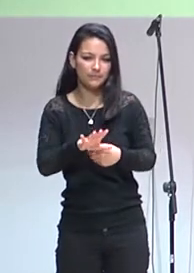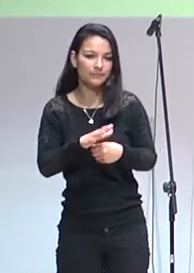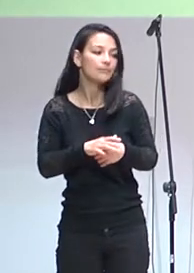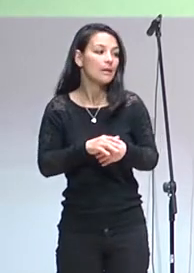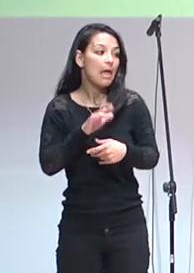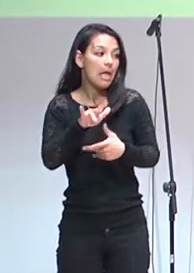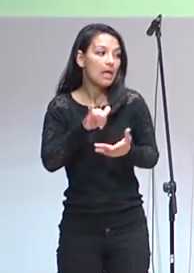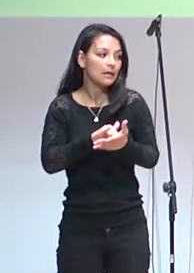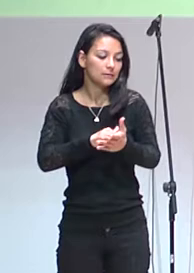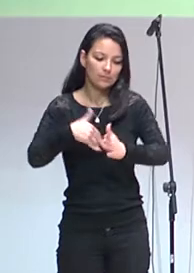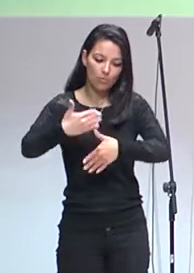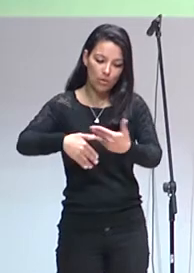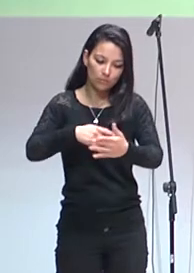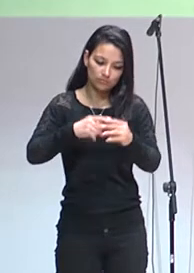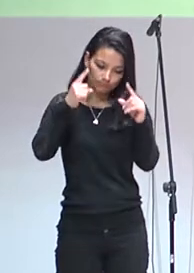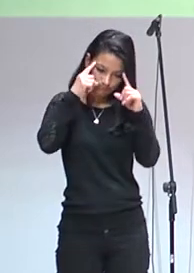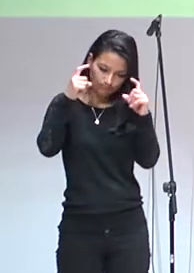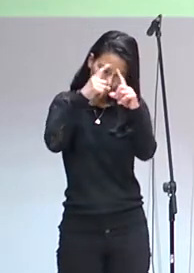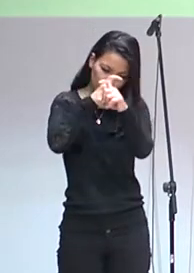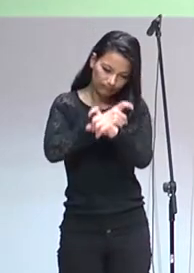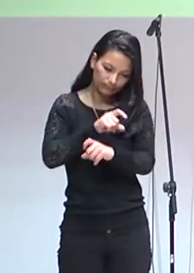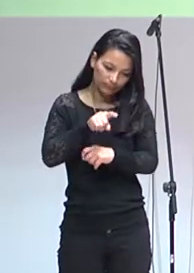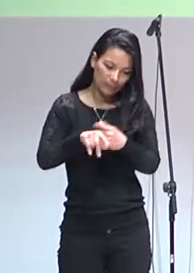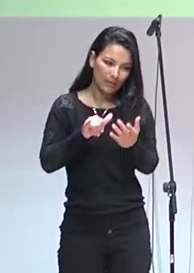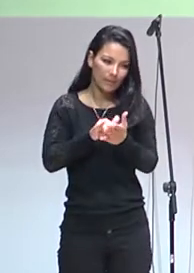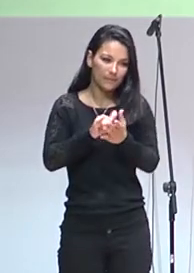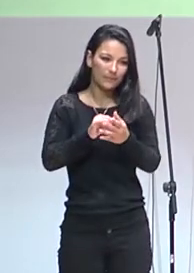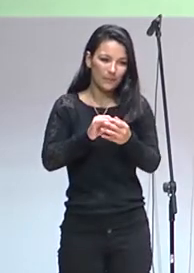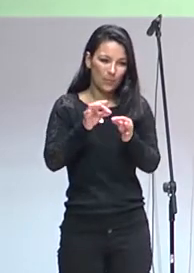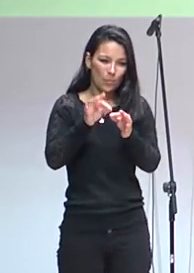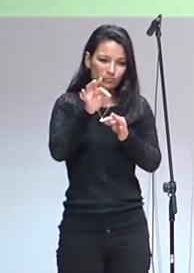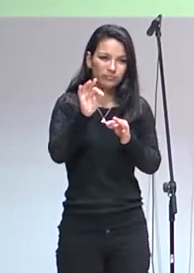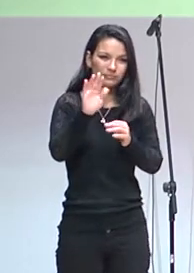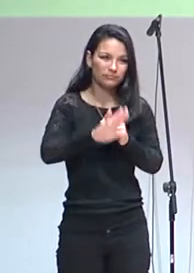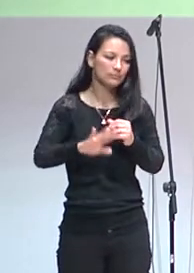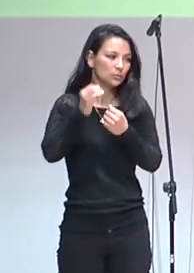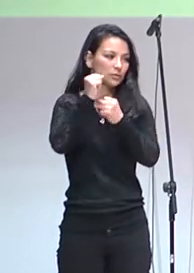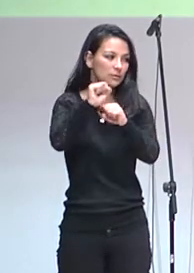En ese proceso de reflexión, en nuestro municipio hay, por ejemplo, 18